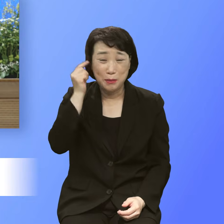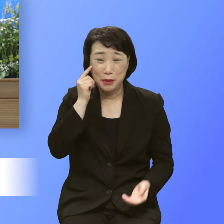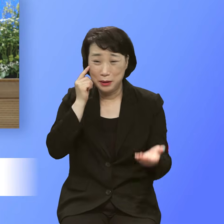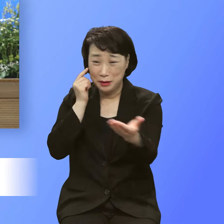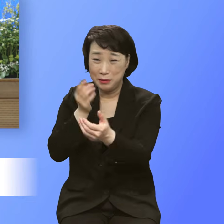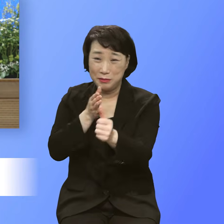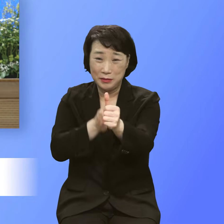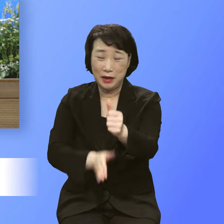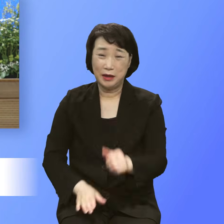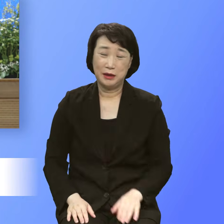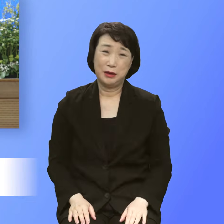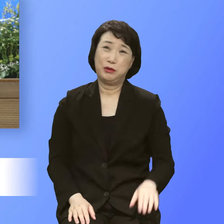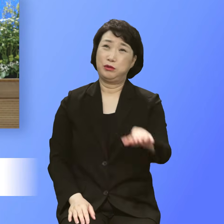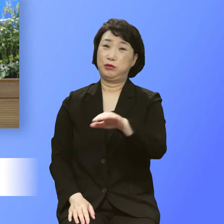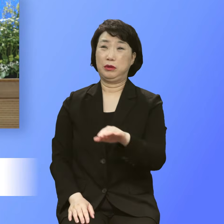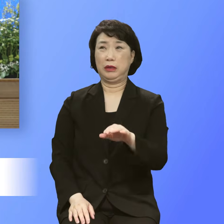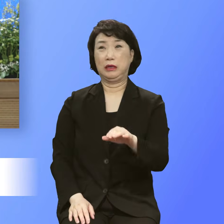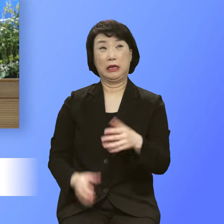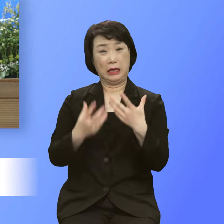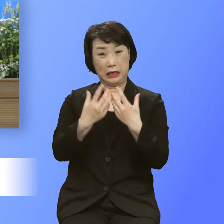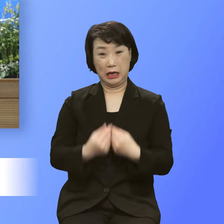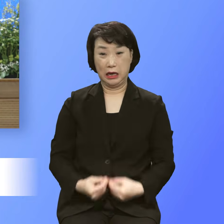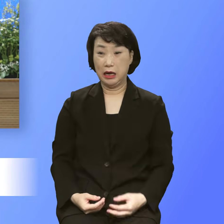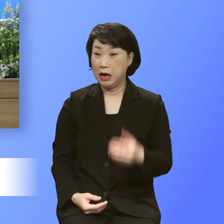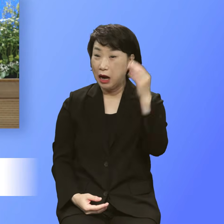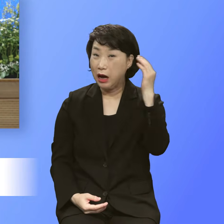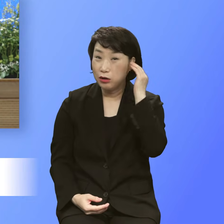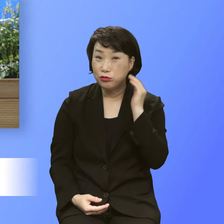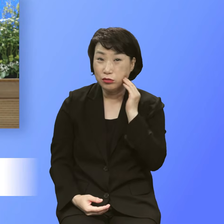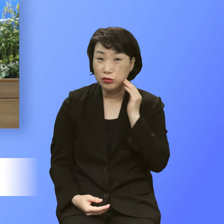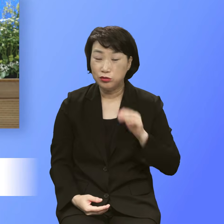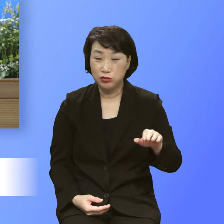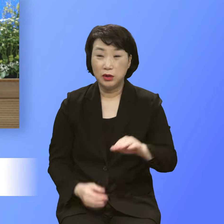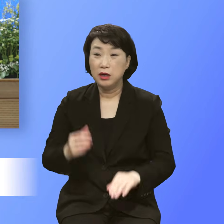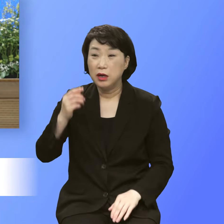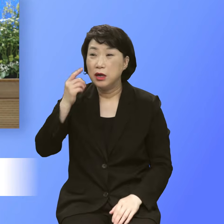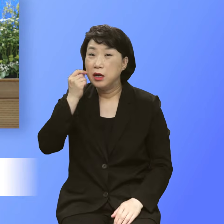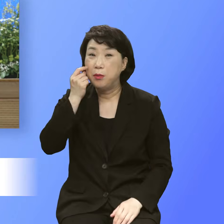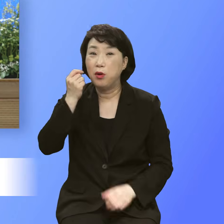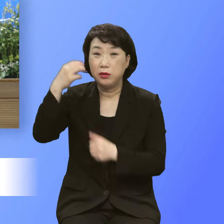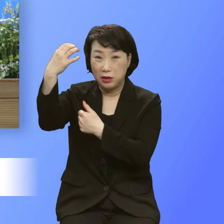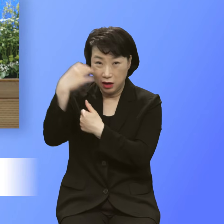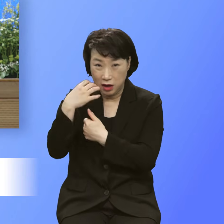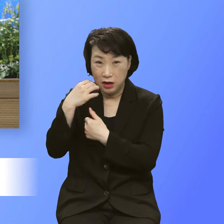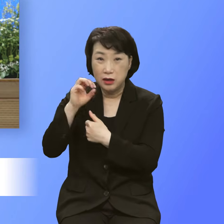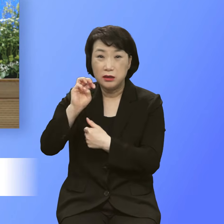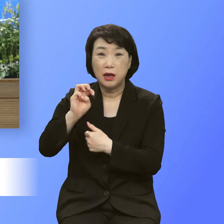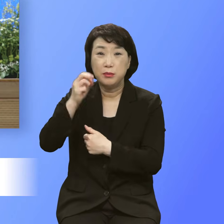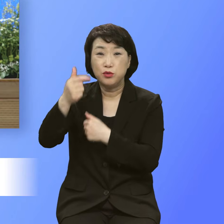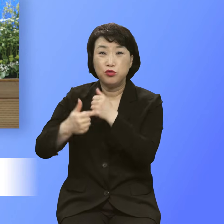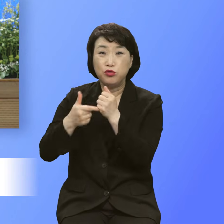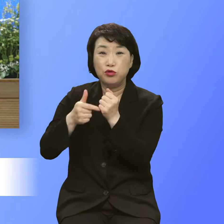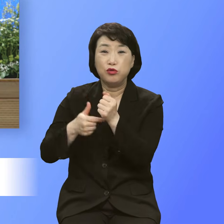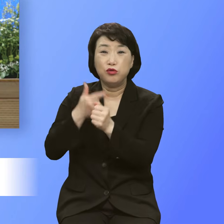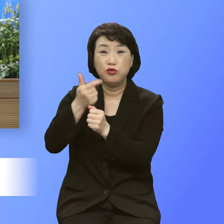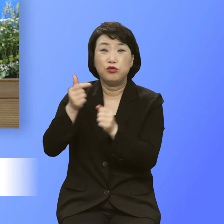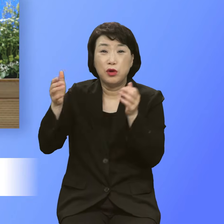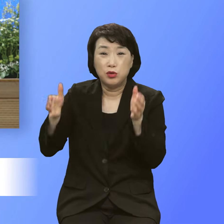보세요. 우리가 36년 동안 일본의 억압과 압박을 당했다.